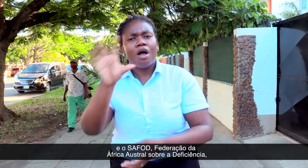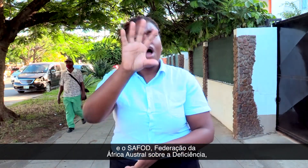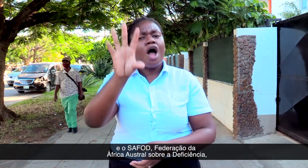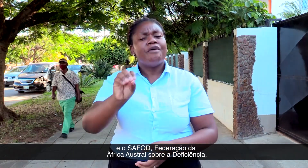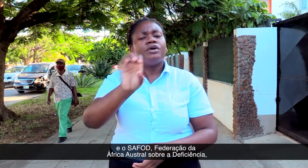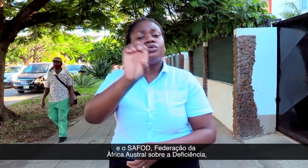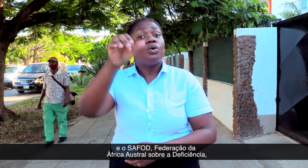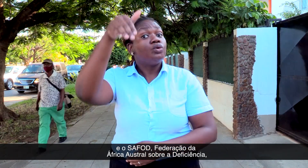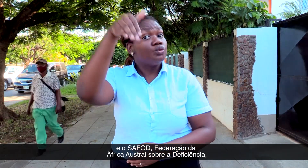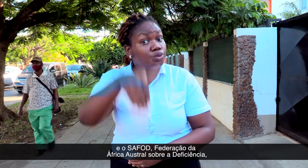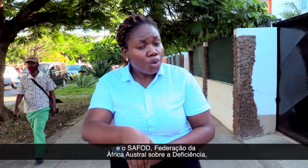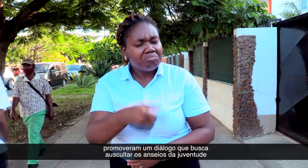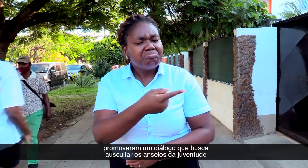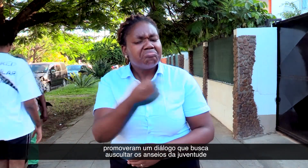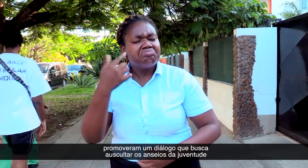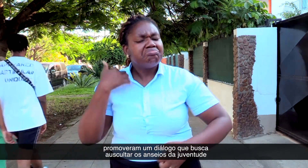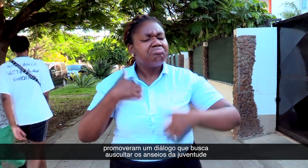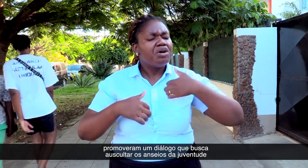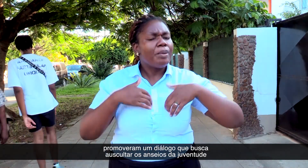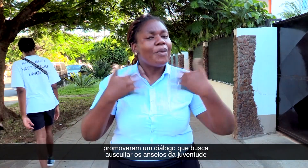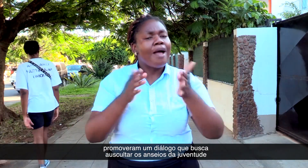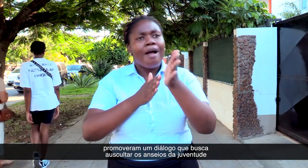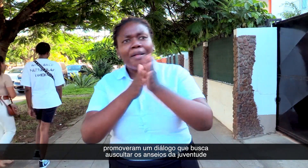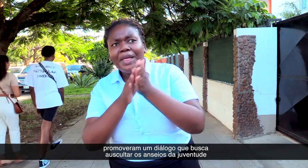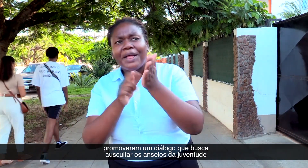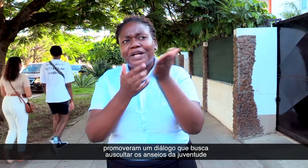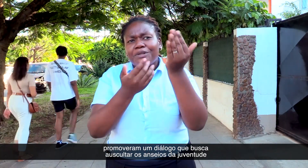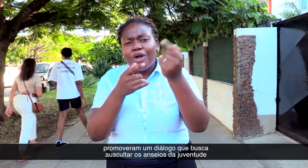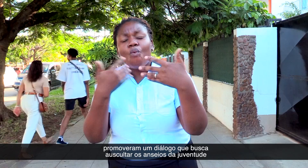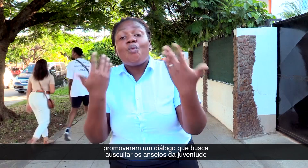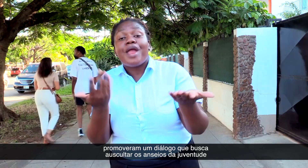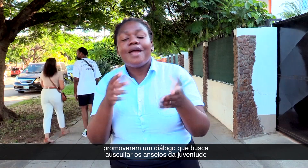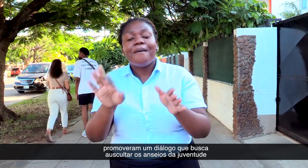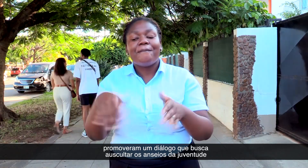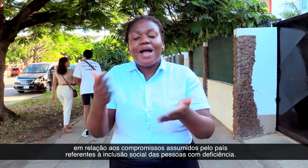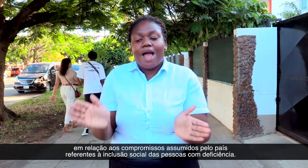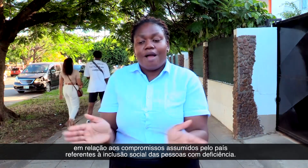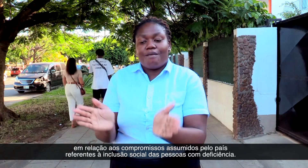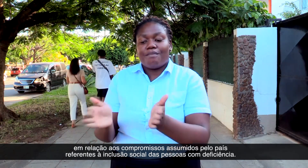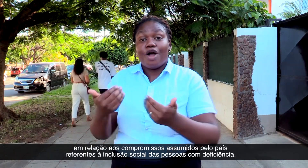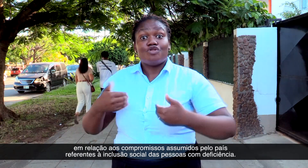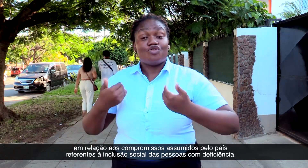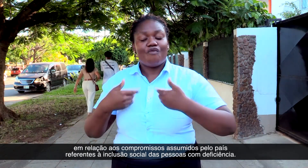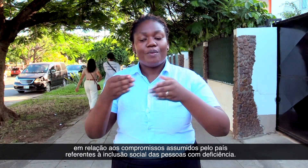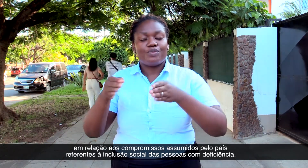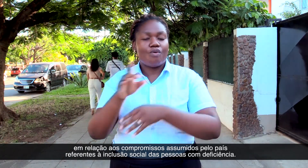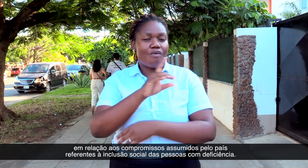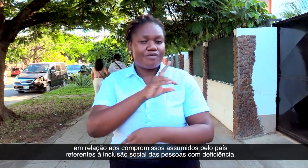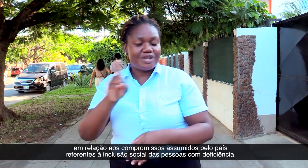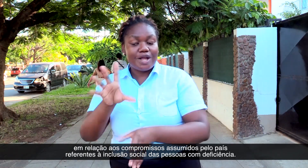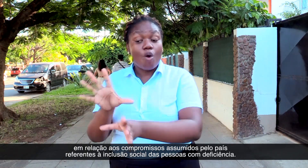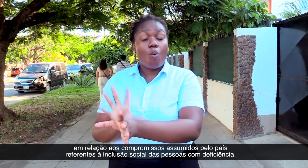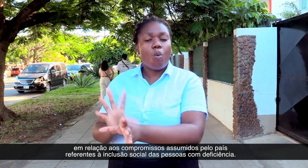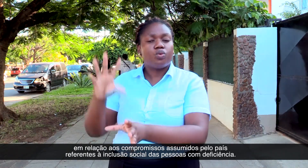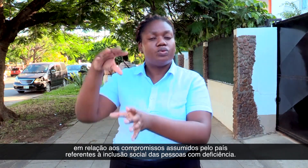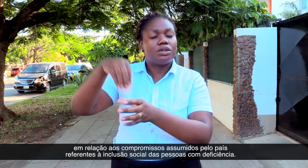Federação da África Austral sobre a Deficiência, promoveram um diálogo que busca auscultar os anseios da juventude em relação aos compromissos assumidos pelo